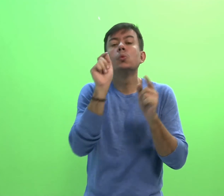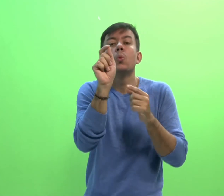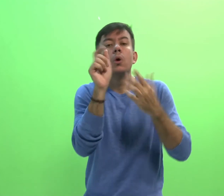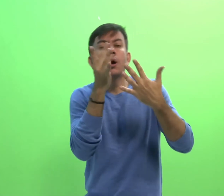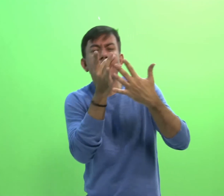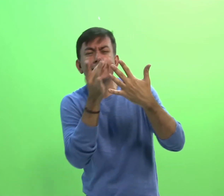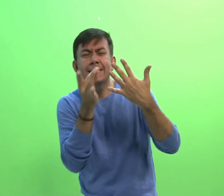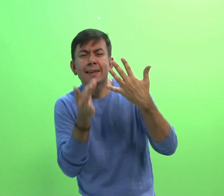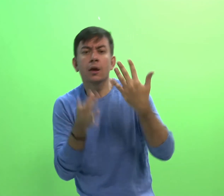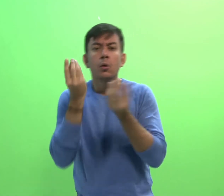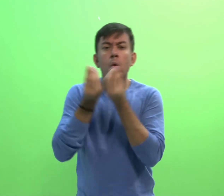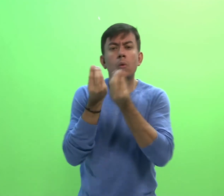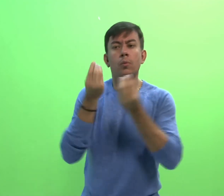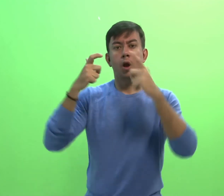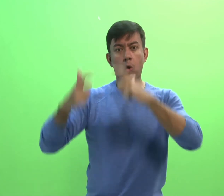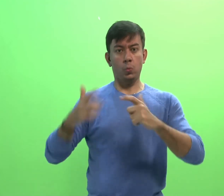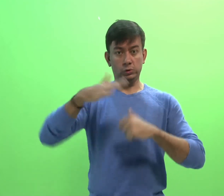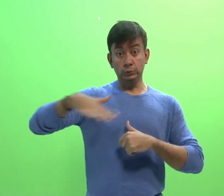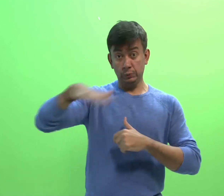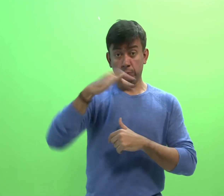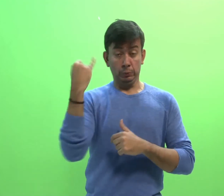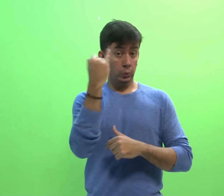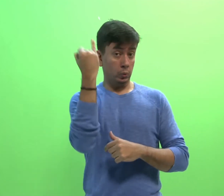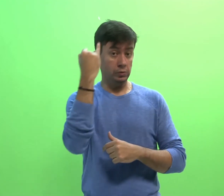vocês compreendam os detalhes da locação.